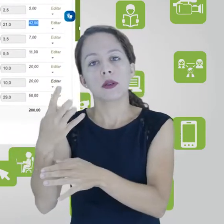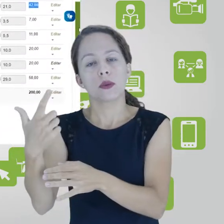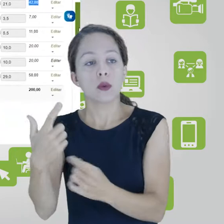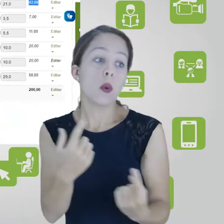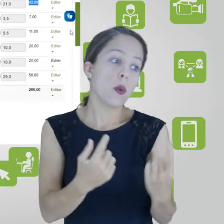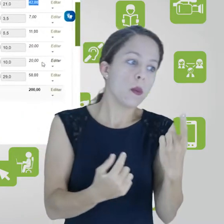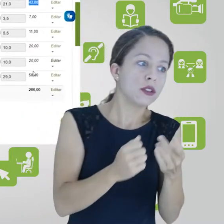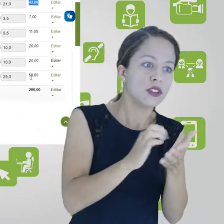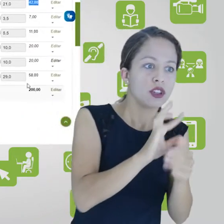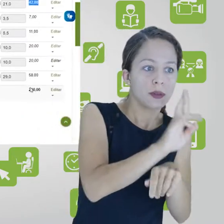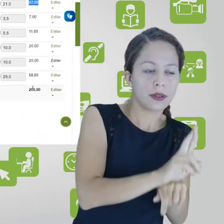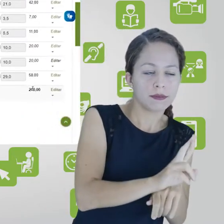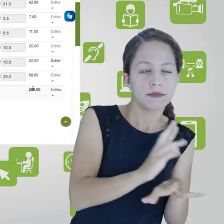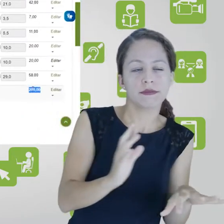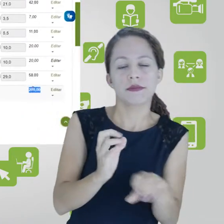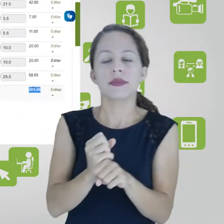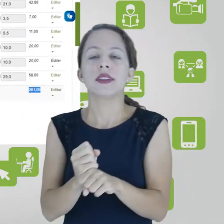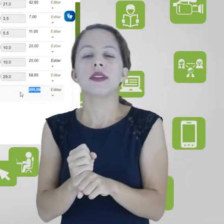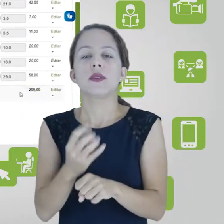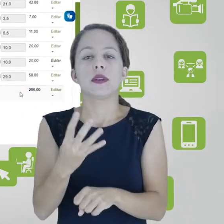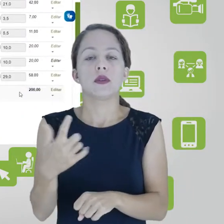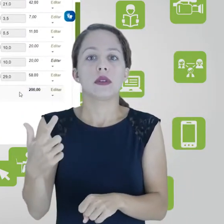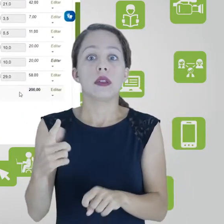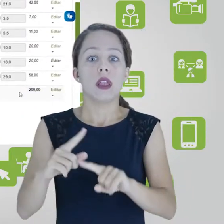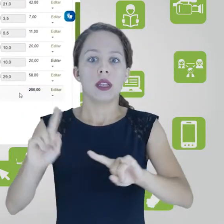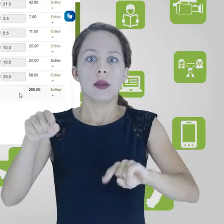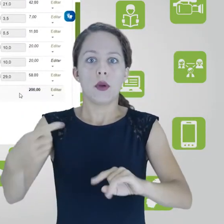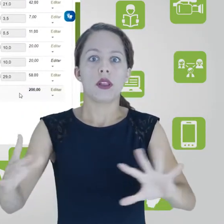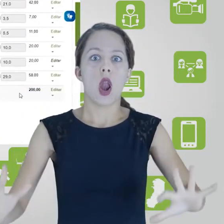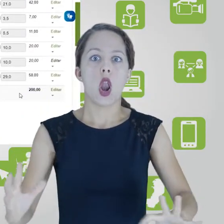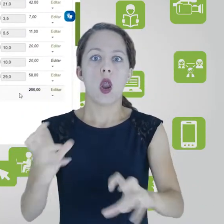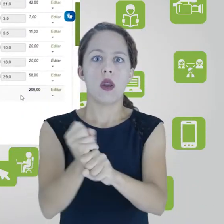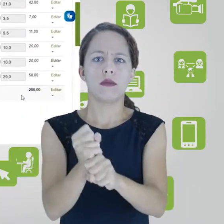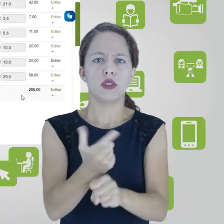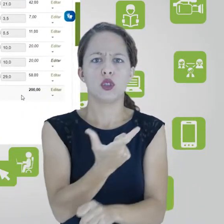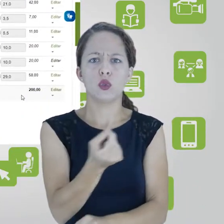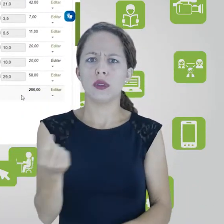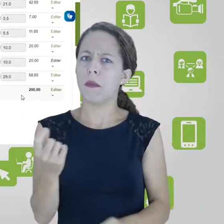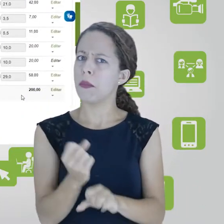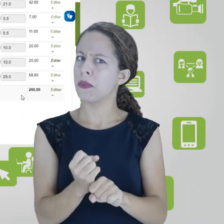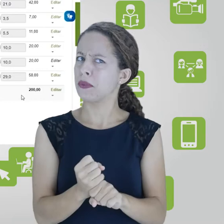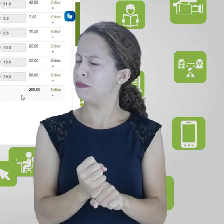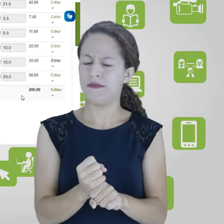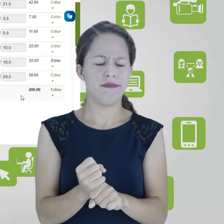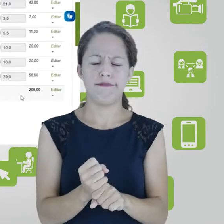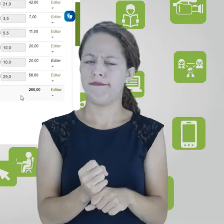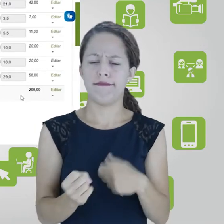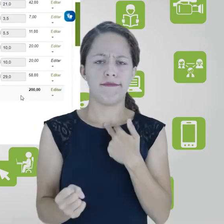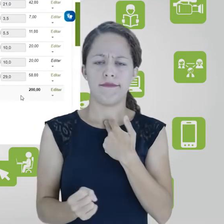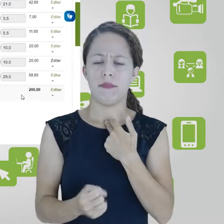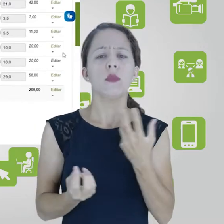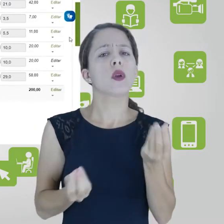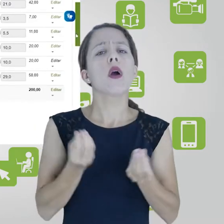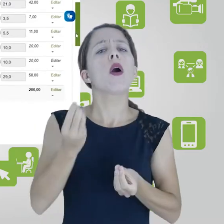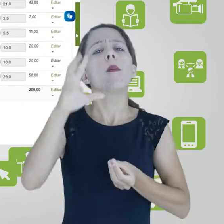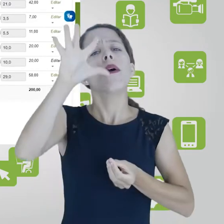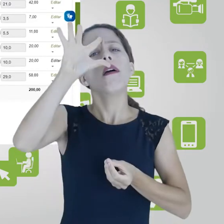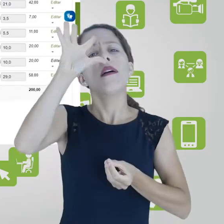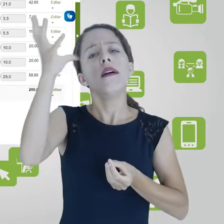No final, o total vai dar 200 pontos. Então, a gente precisa resolver isso. Como é que